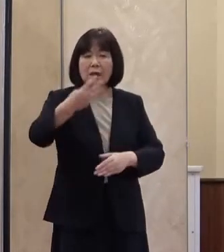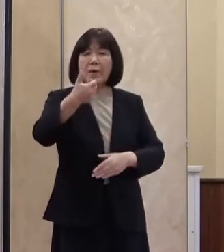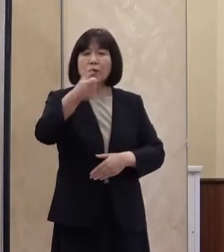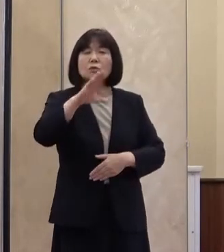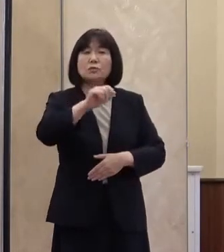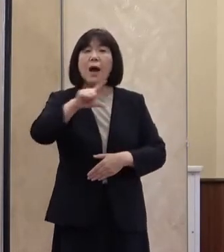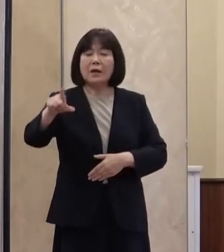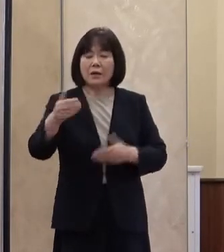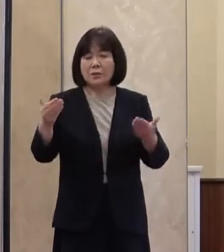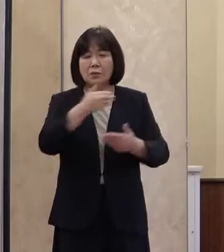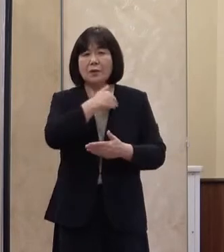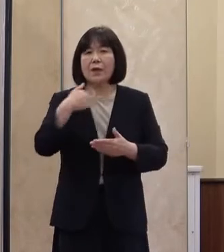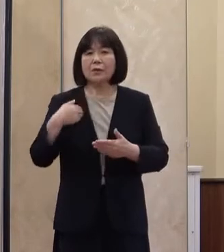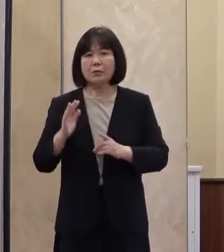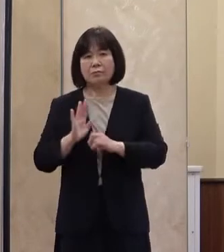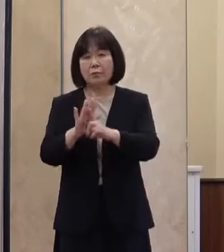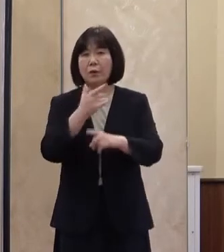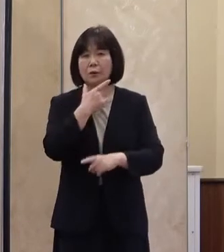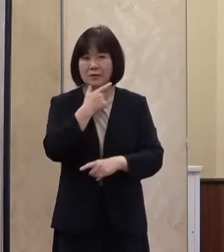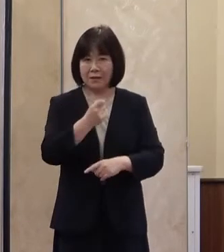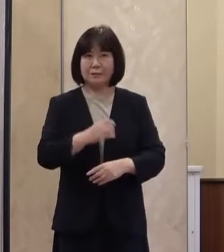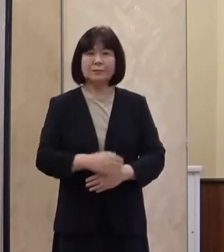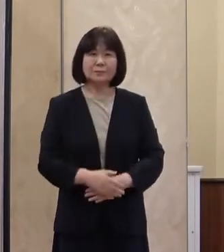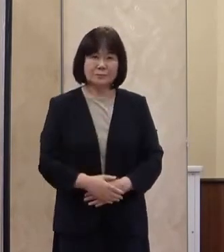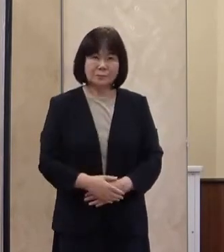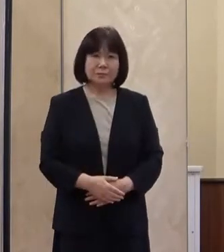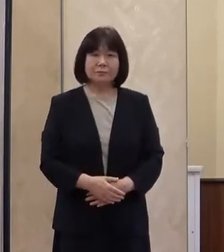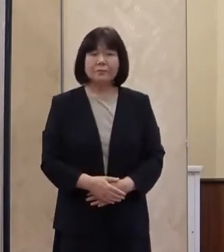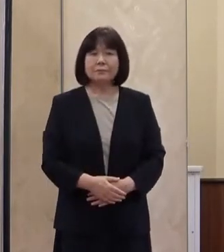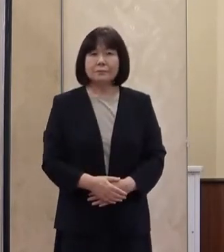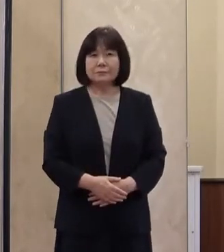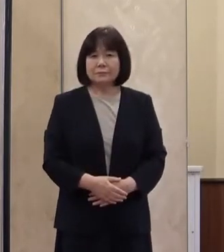で事業ができるようにしていきたいと思います。